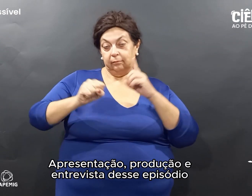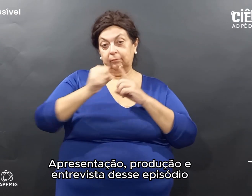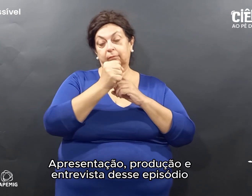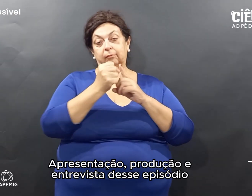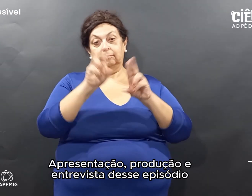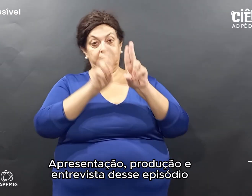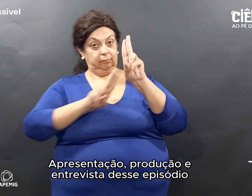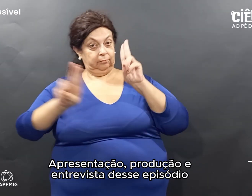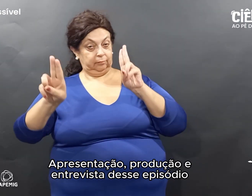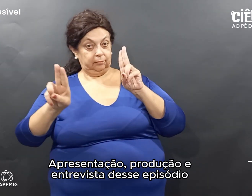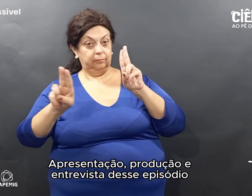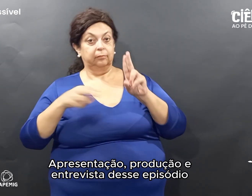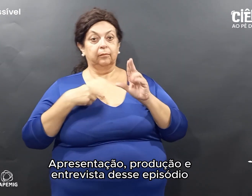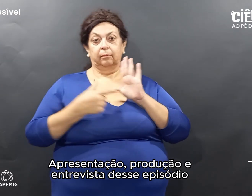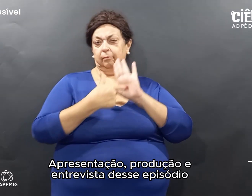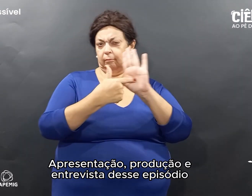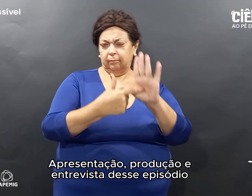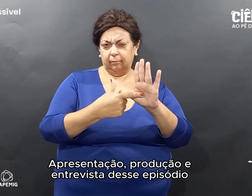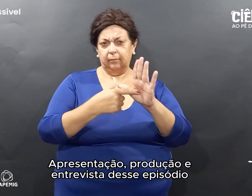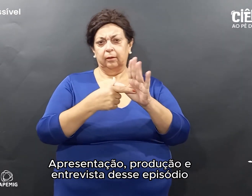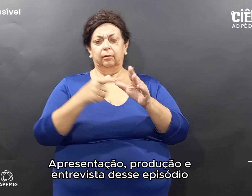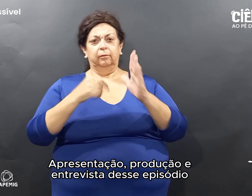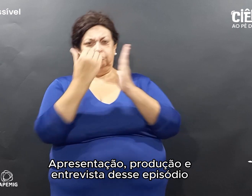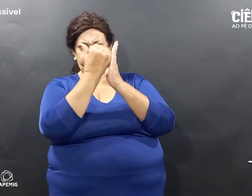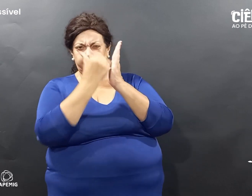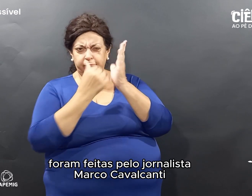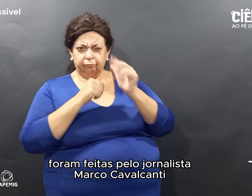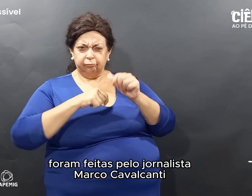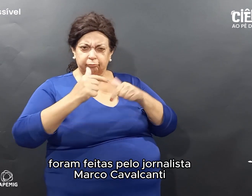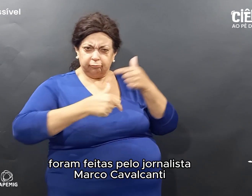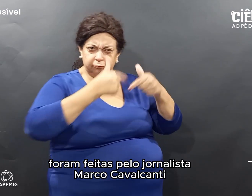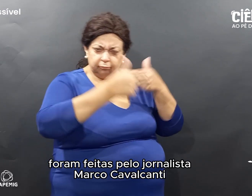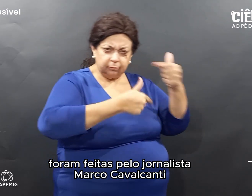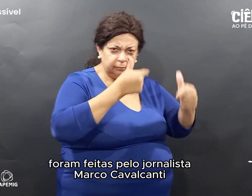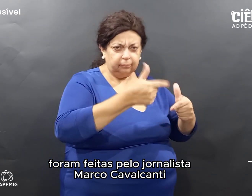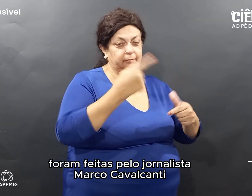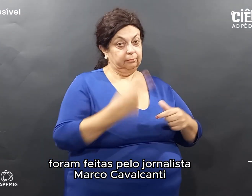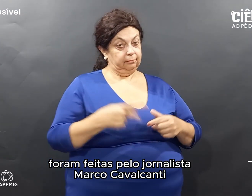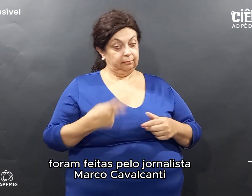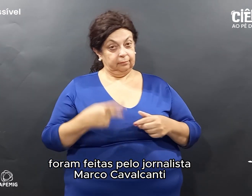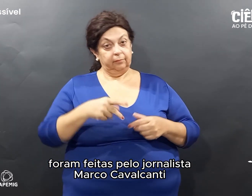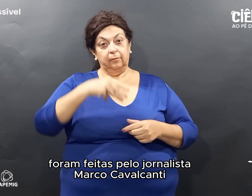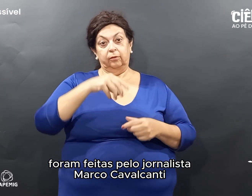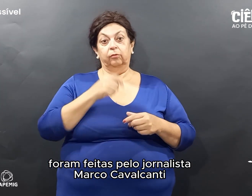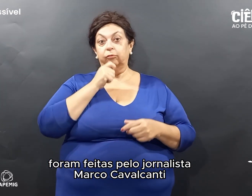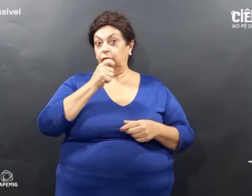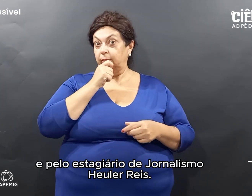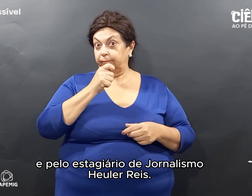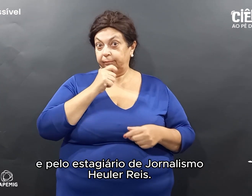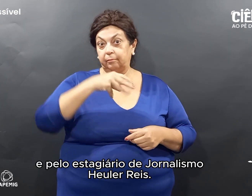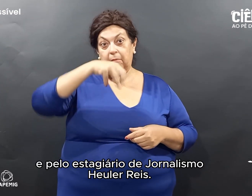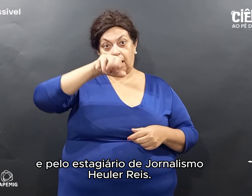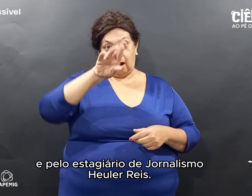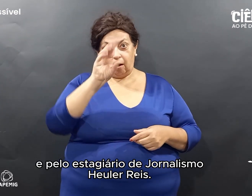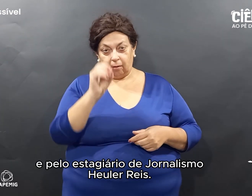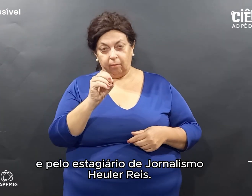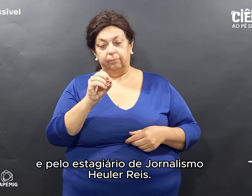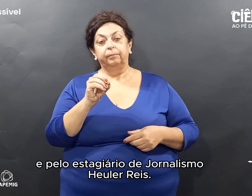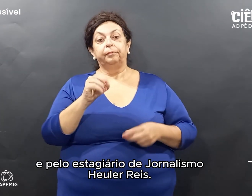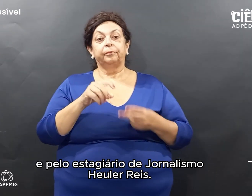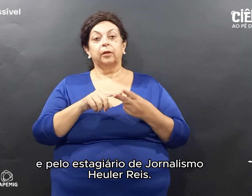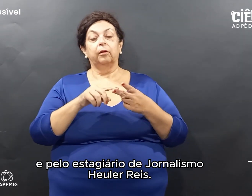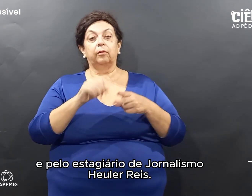A apresentação, produção e entrevista desse episódio foram feitas pelo jornalista Marco Cavalcante e pelo estagiário